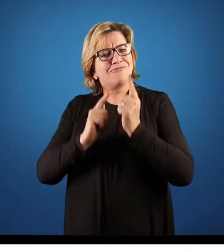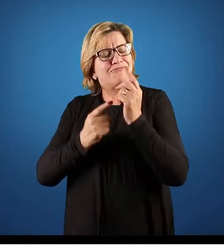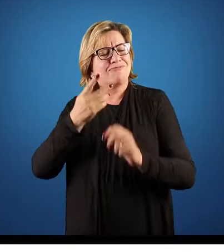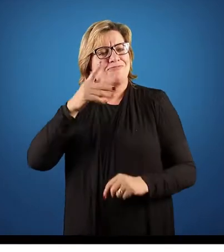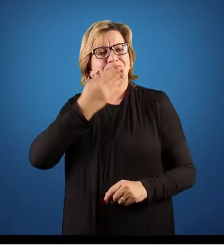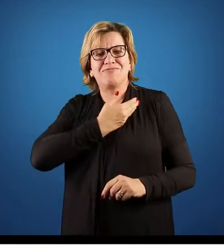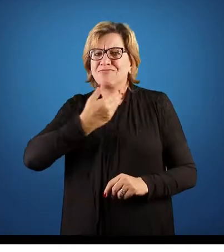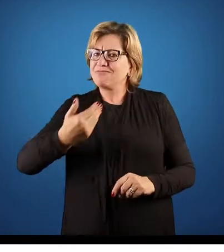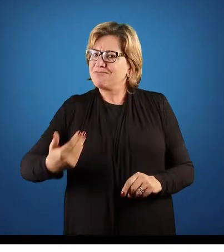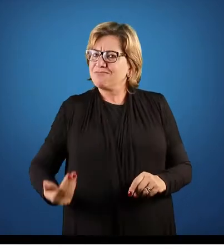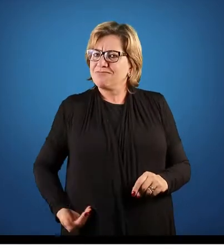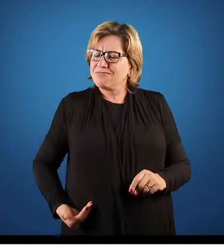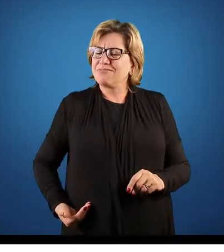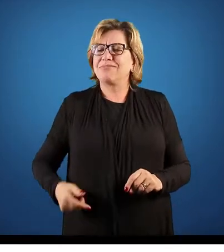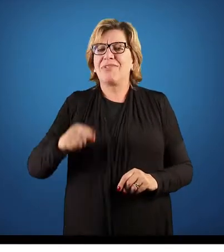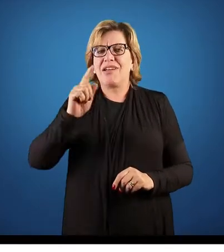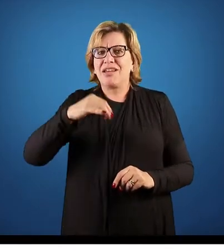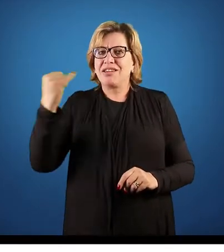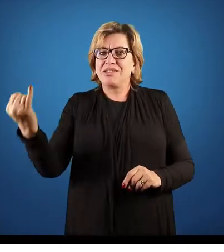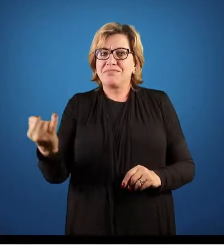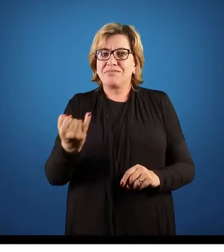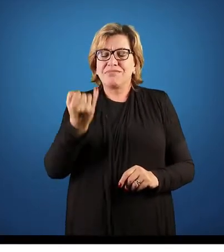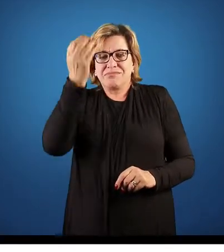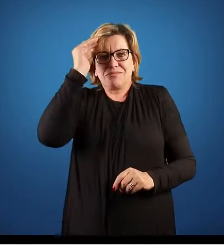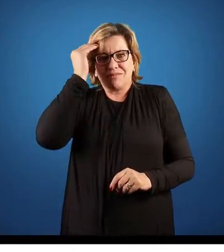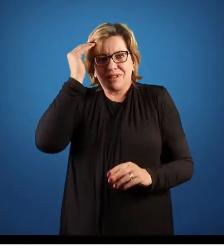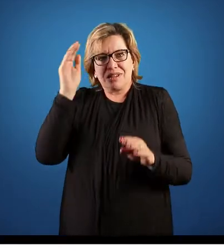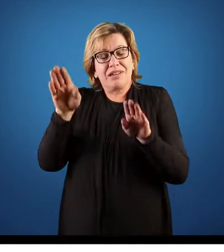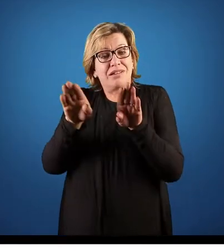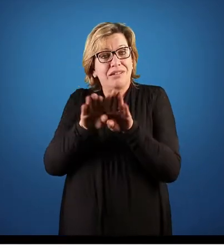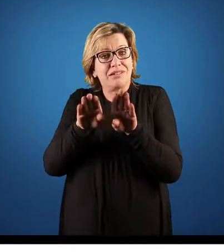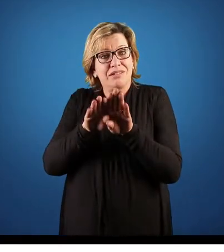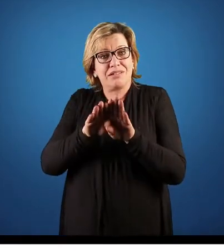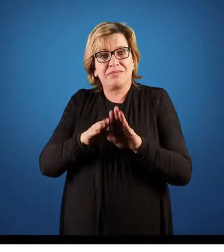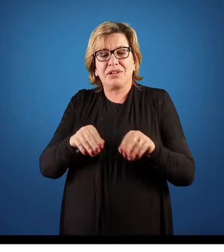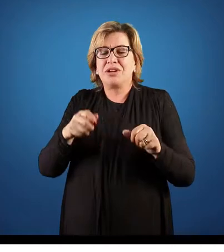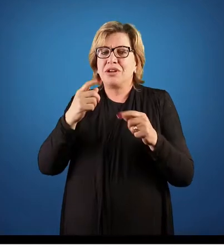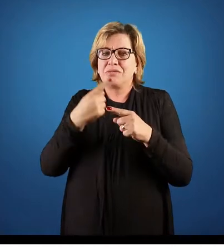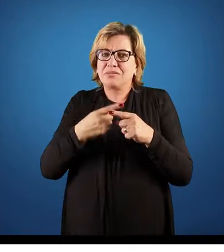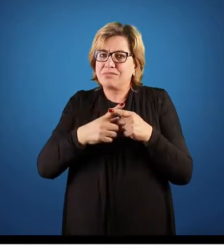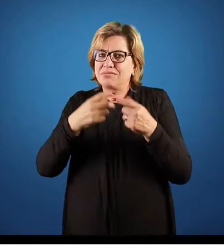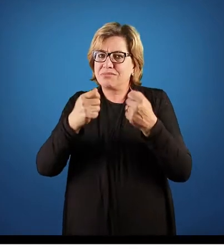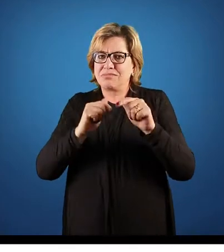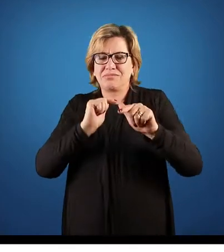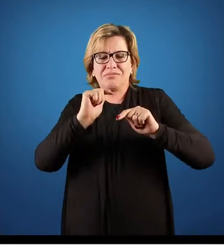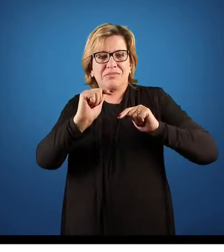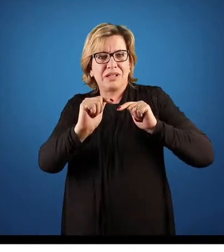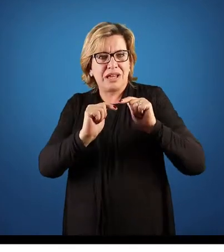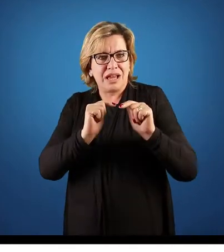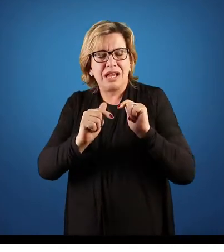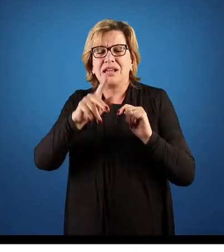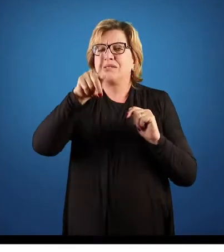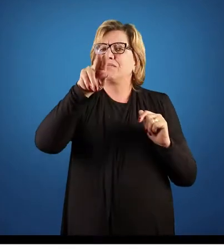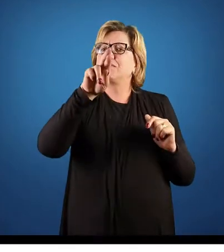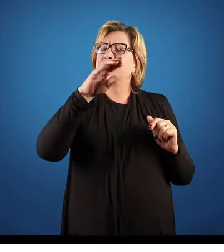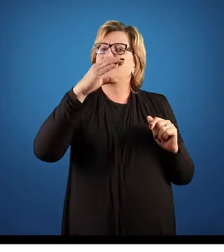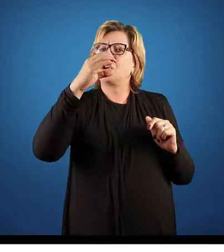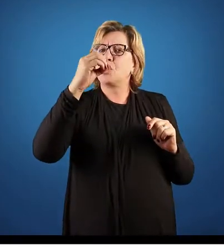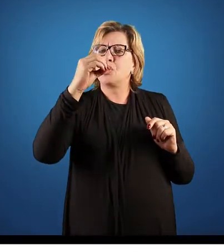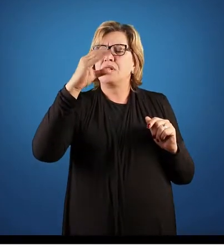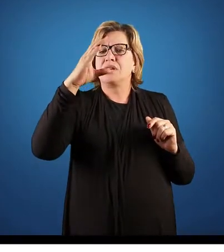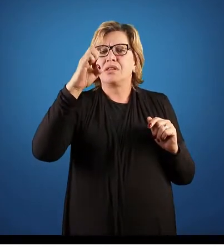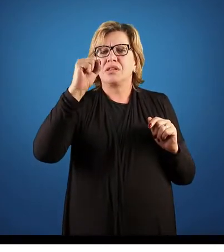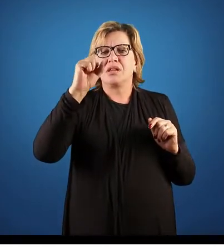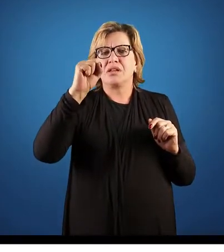muito interessante entender e muitas vezes até mesmo para que a gente possa trabalhar os nossos processos de uma maneira que possamos